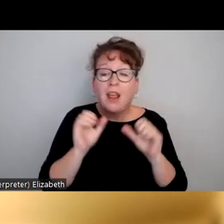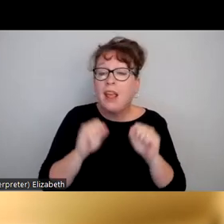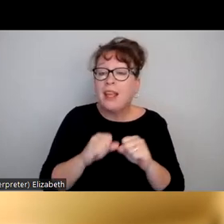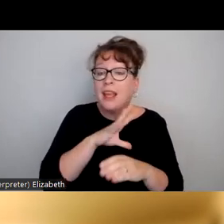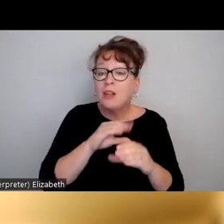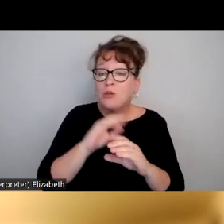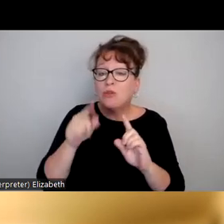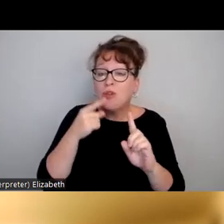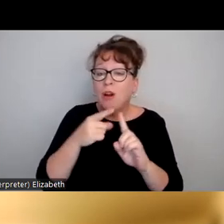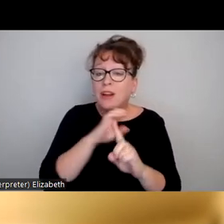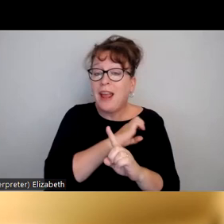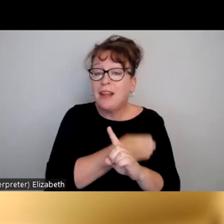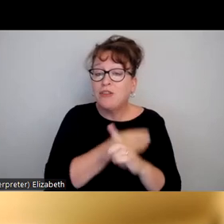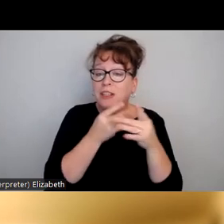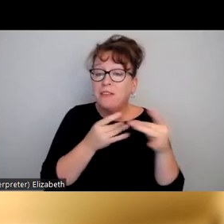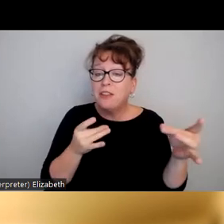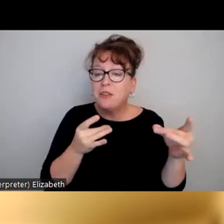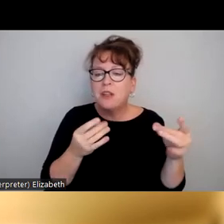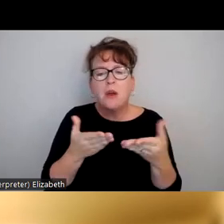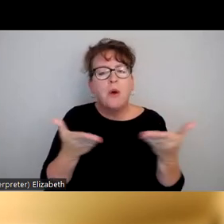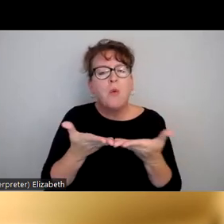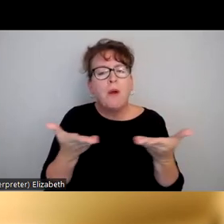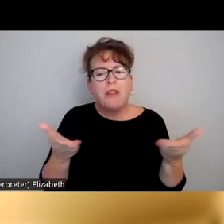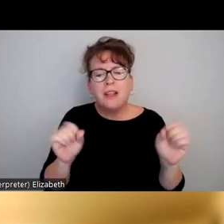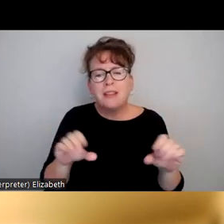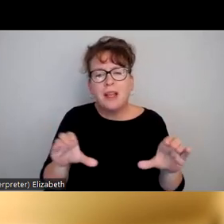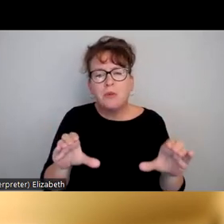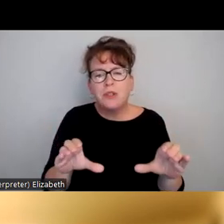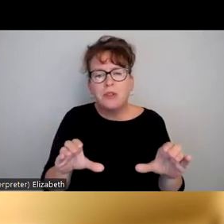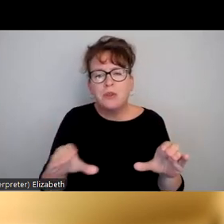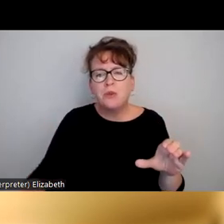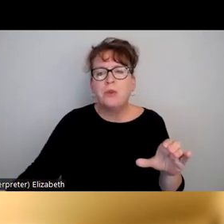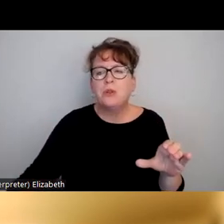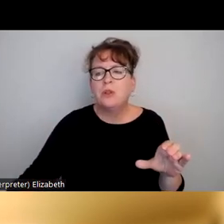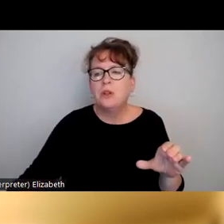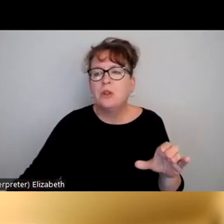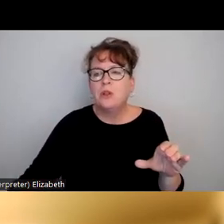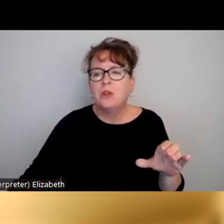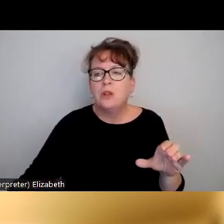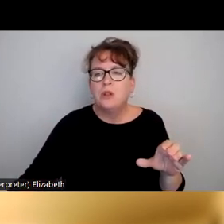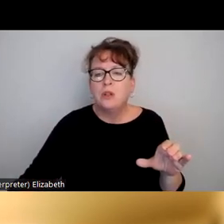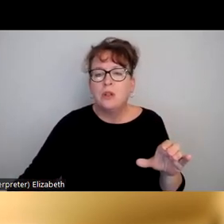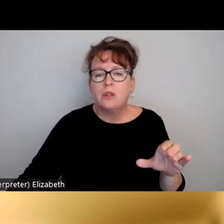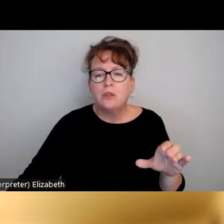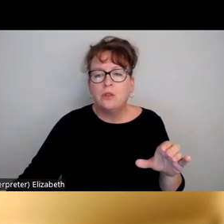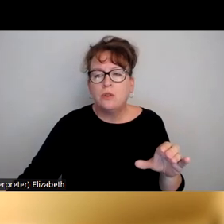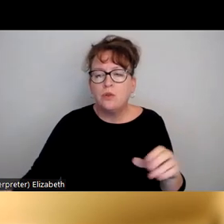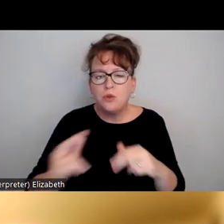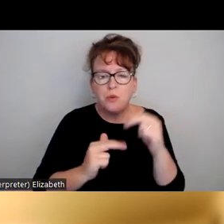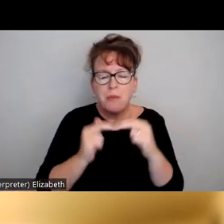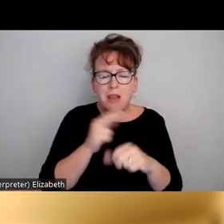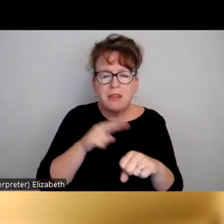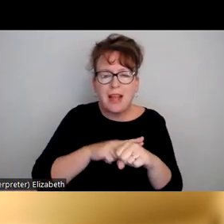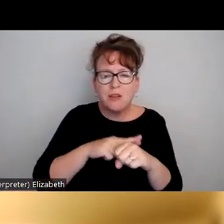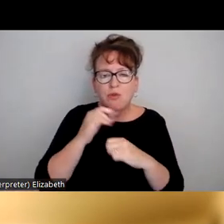compañías si hay cosas que podemos hacer nosotros para evitar más